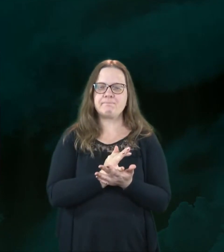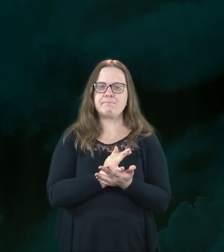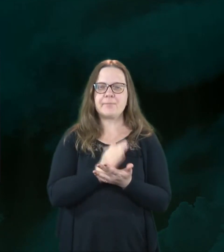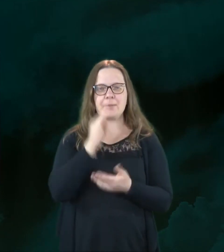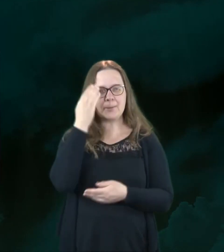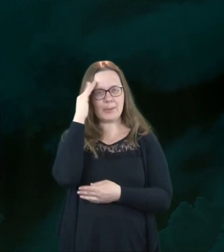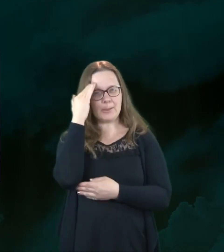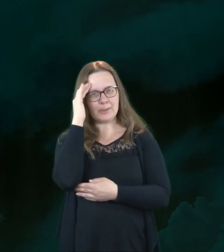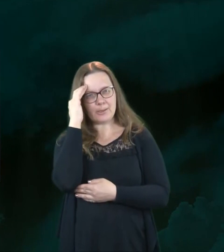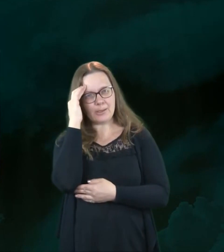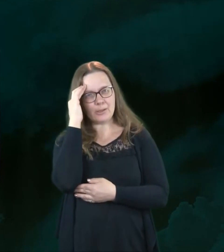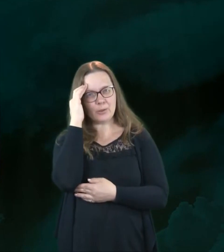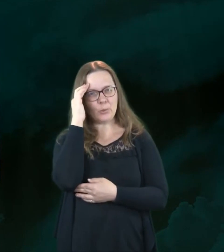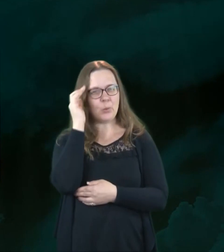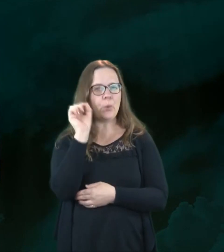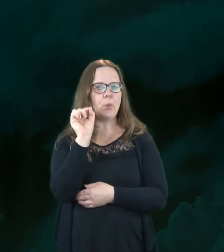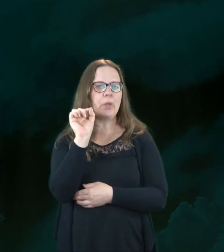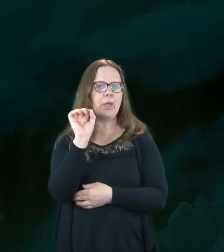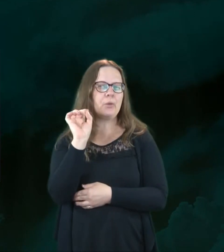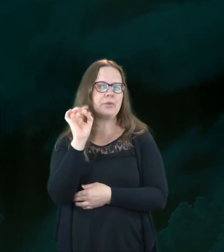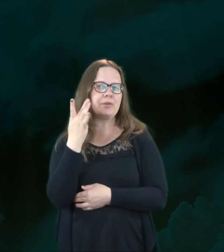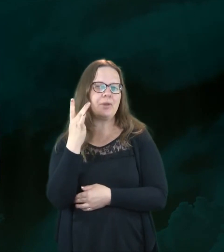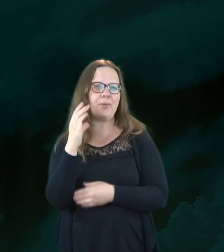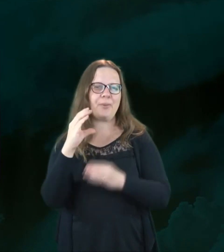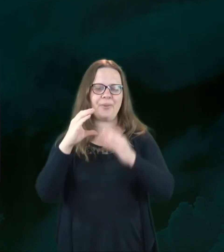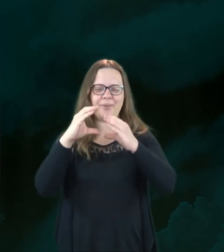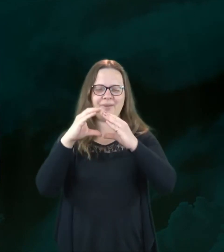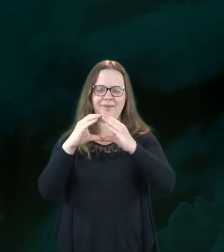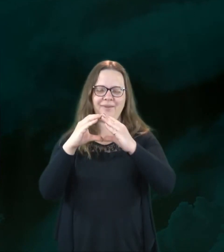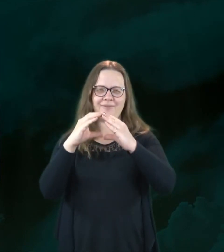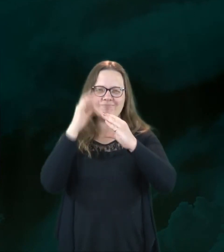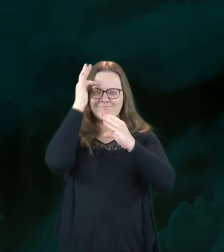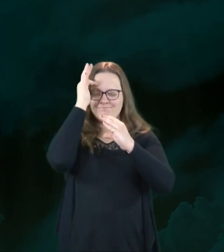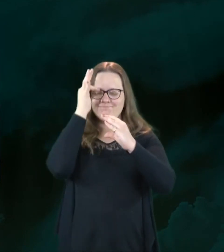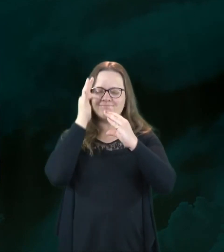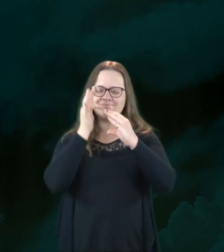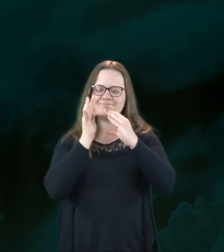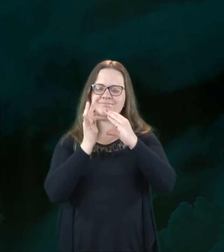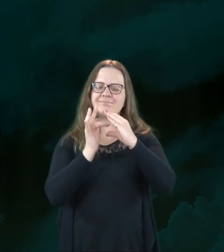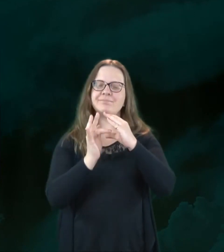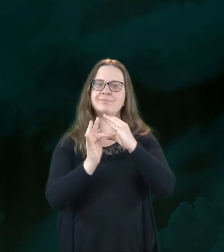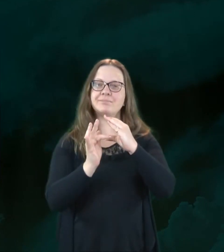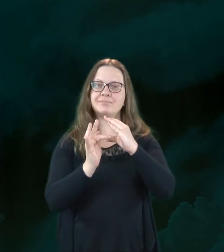que aconteceu? Entrou para o Espírito. E quando esse